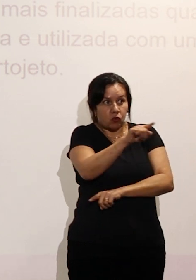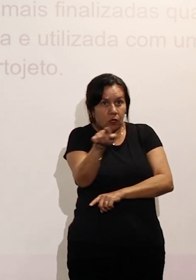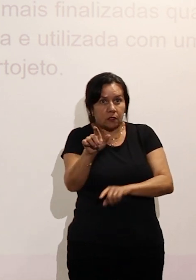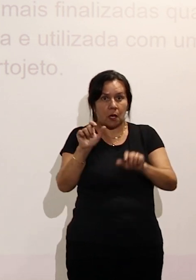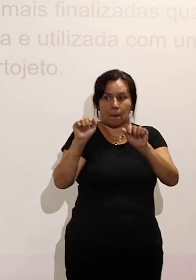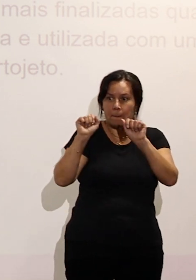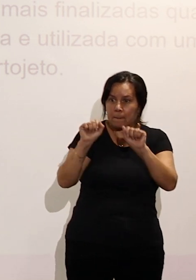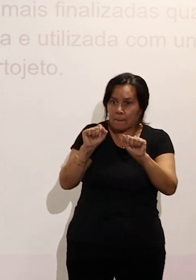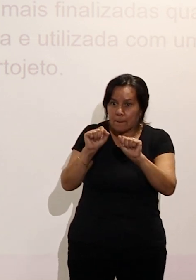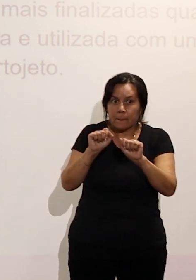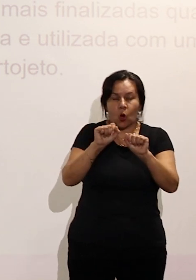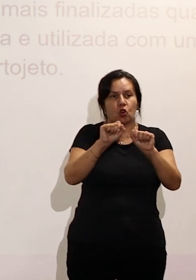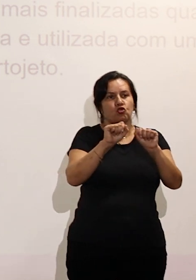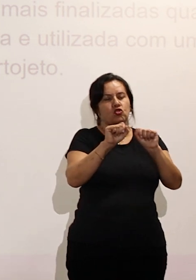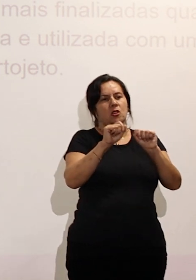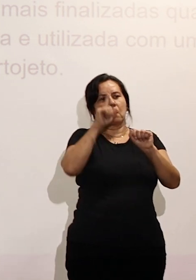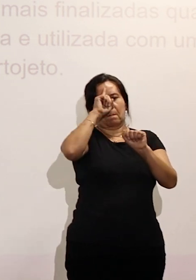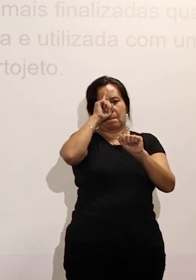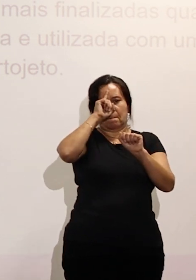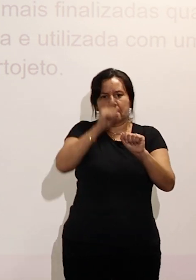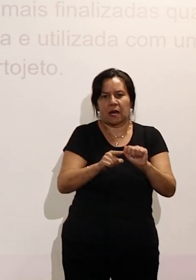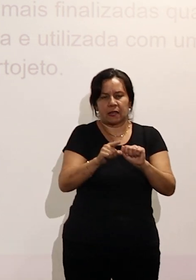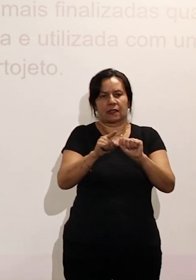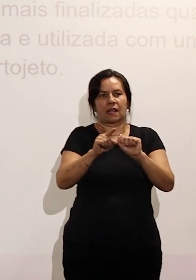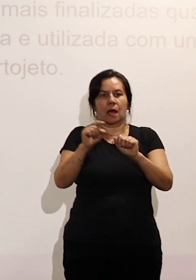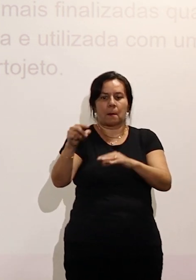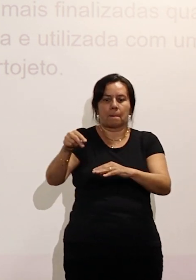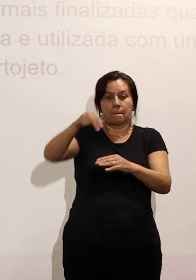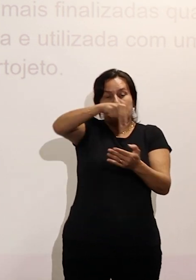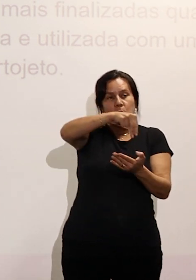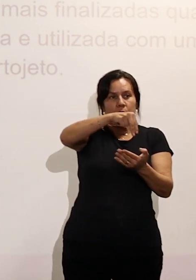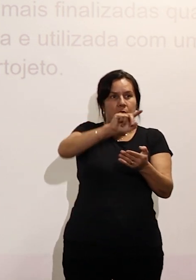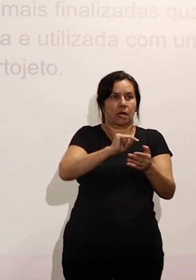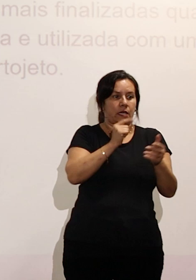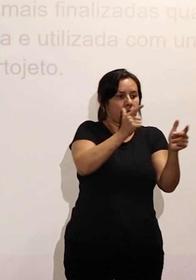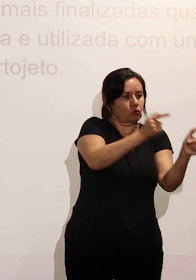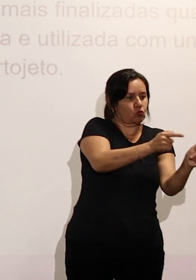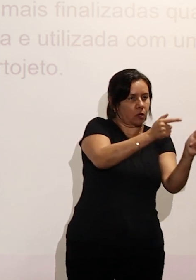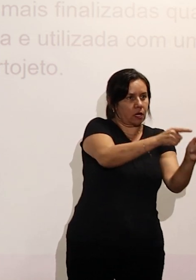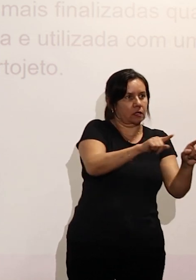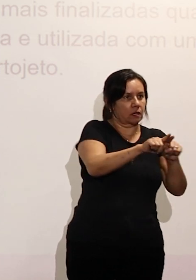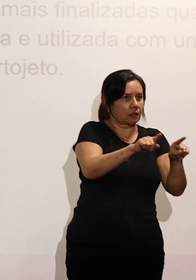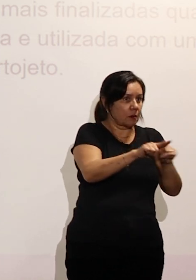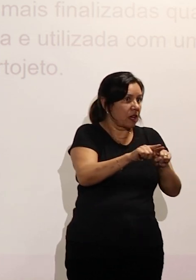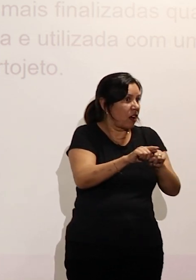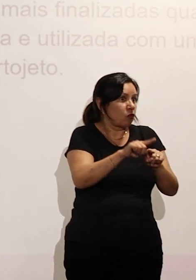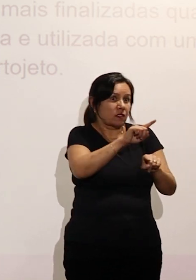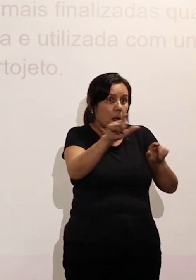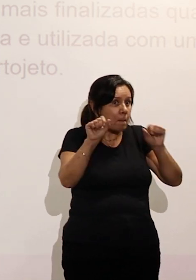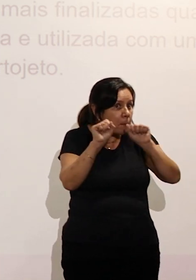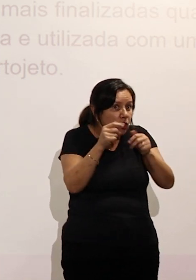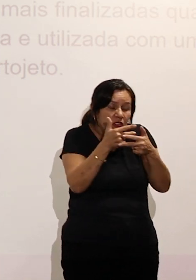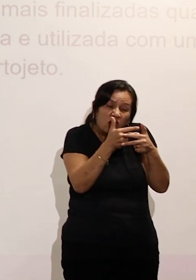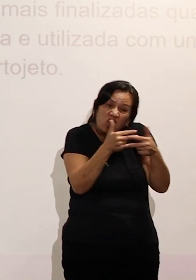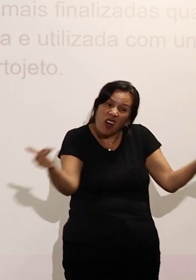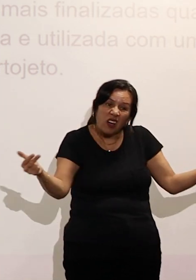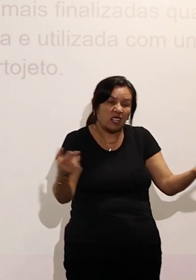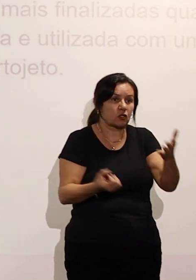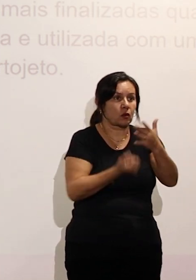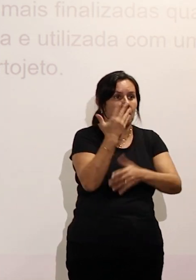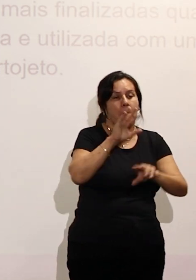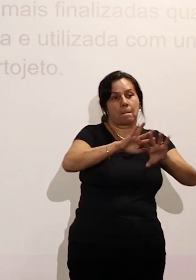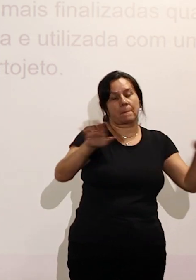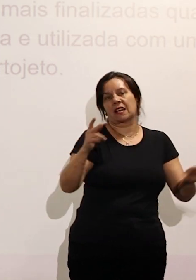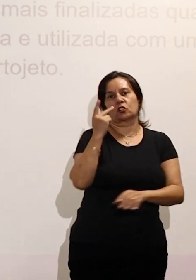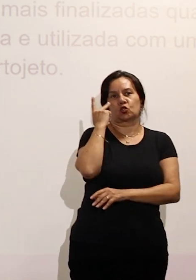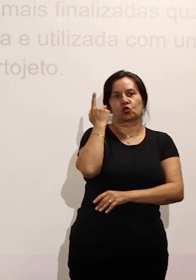pode andar, pular, e geralmente você pode andar, pular e atirar, no mínimo. Hoje em dia, os jogos de plataforma, você faz 1 milhão de outras coisas, mas o normal, assim,